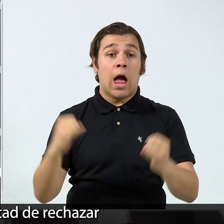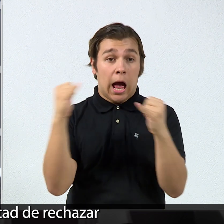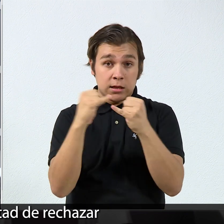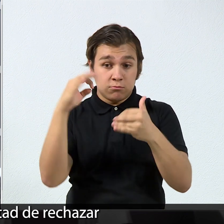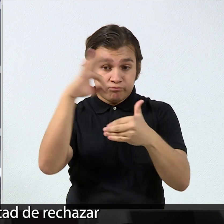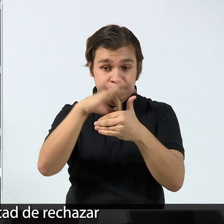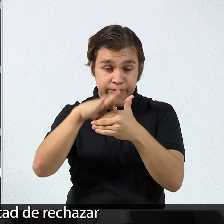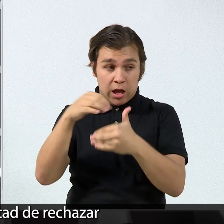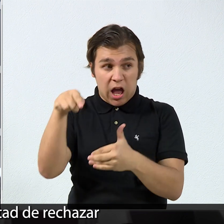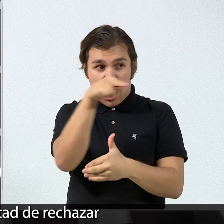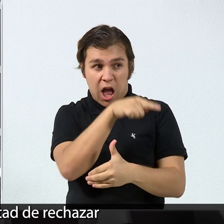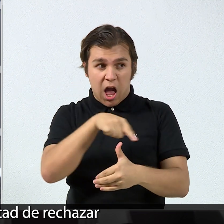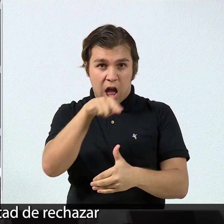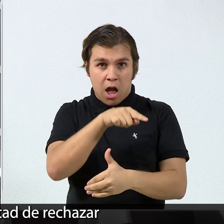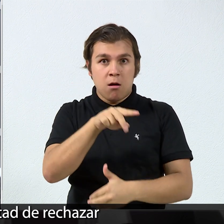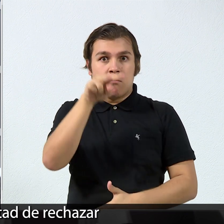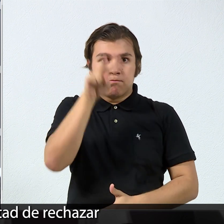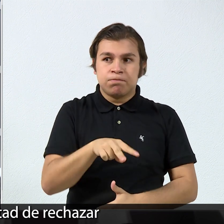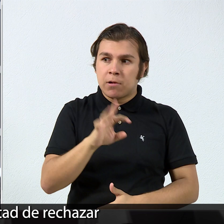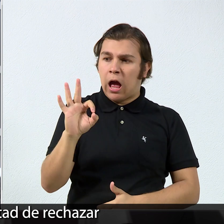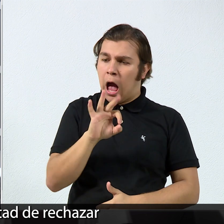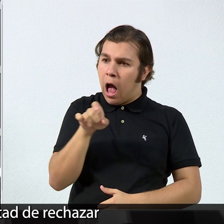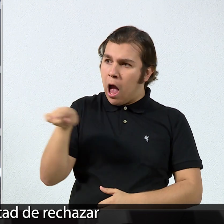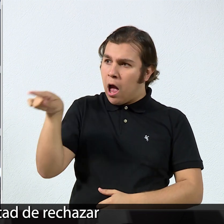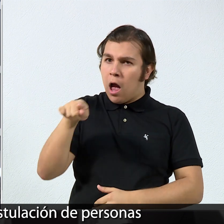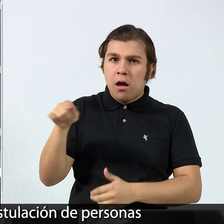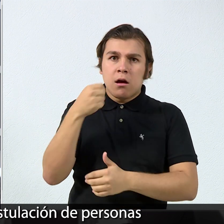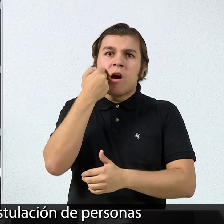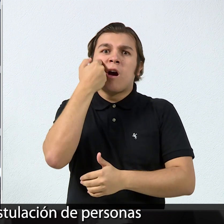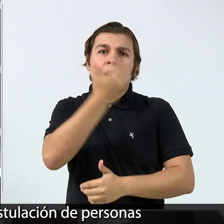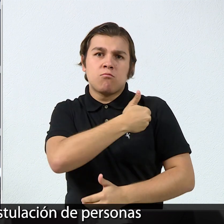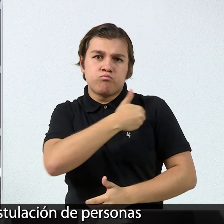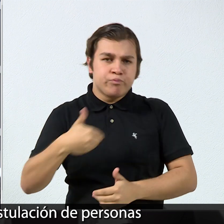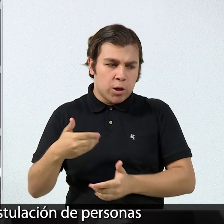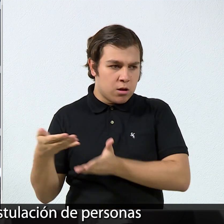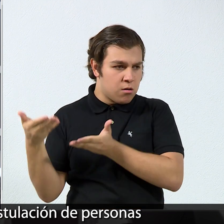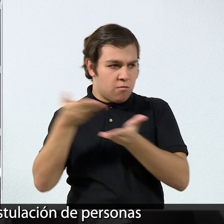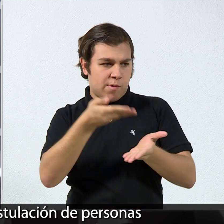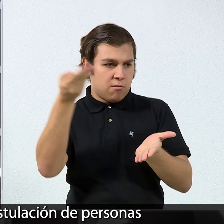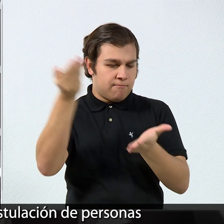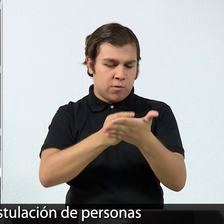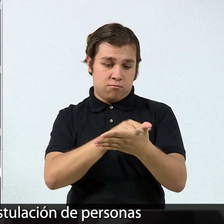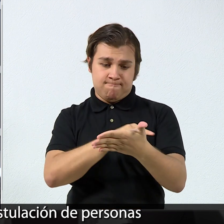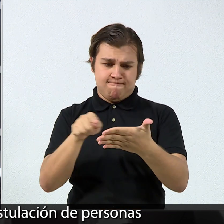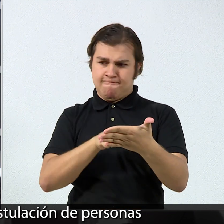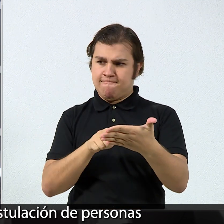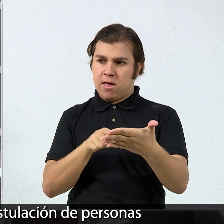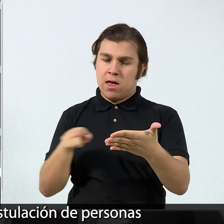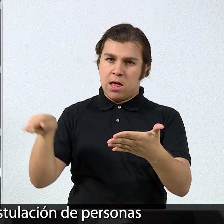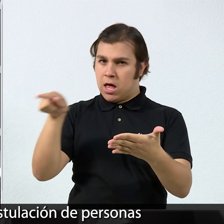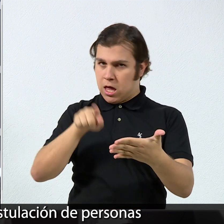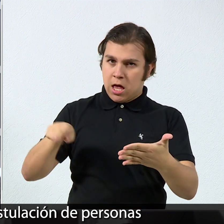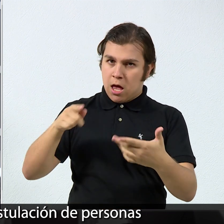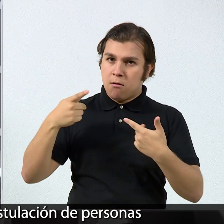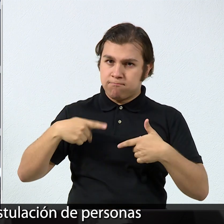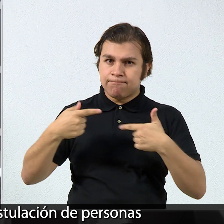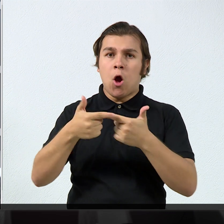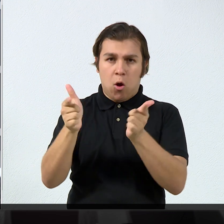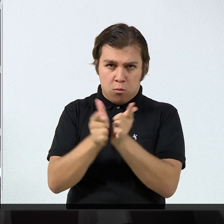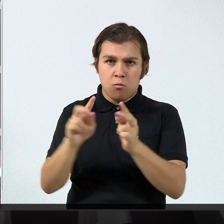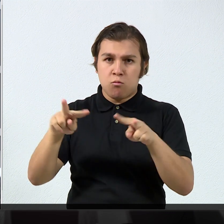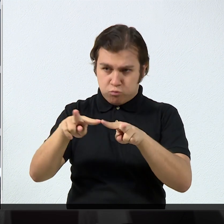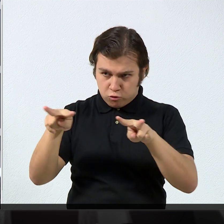Electoral tendrá la facultad de rechazar el registro candidaturas que incumplan la postulación de personas en situación de